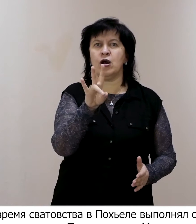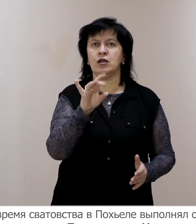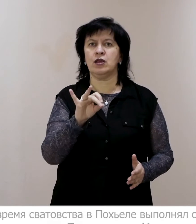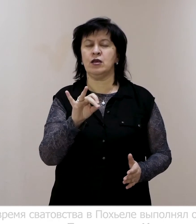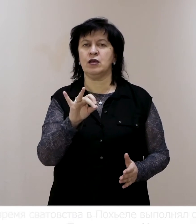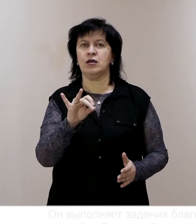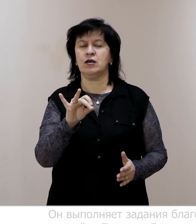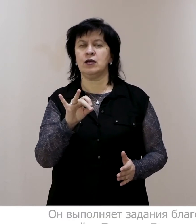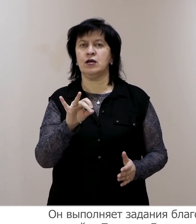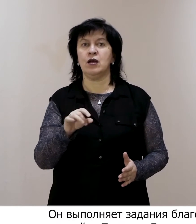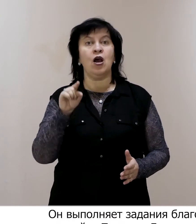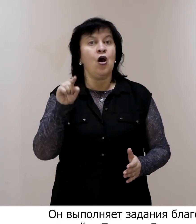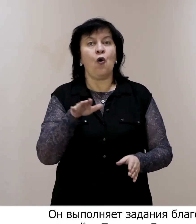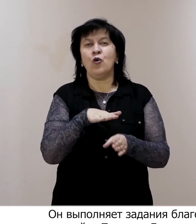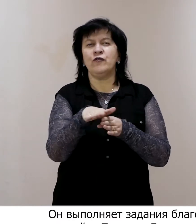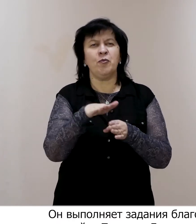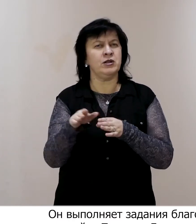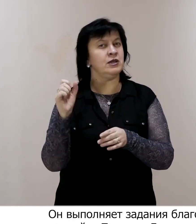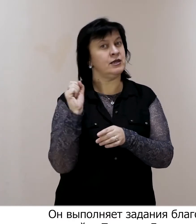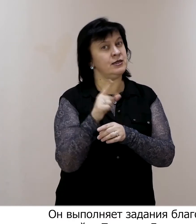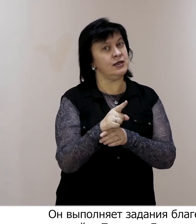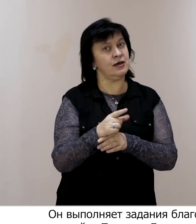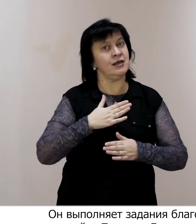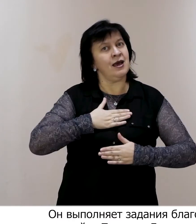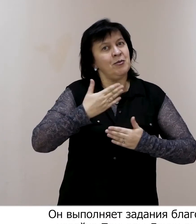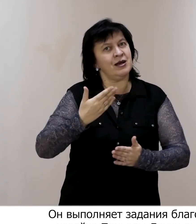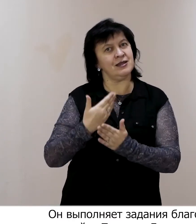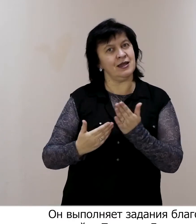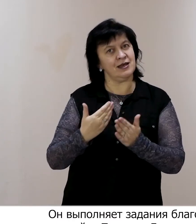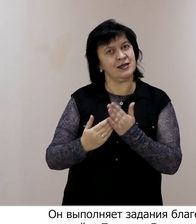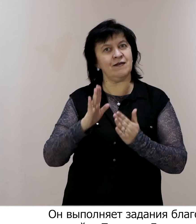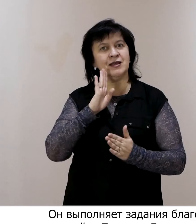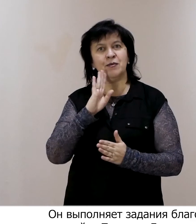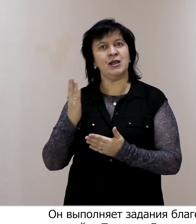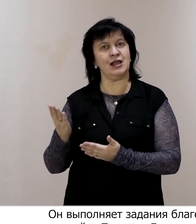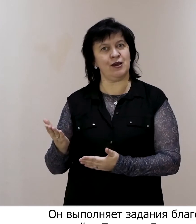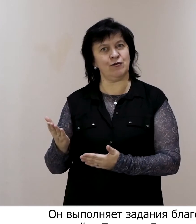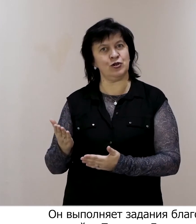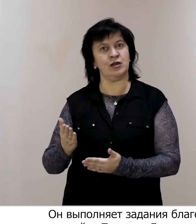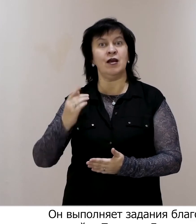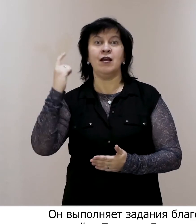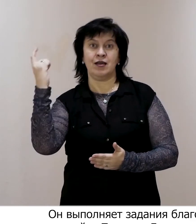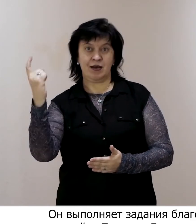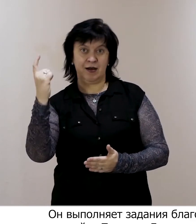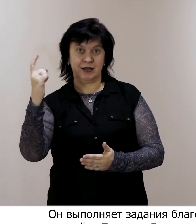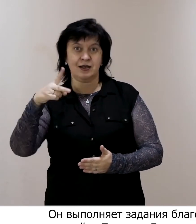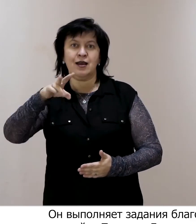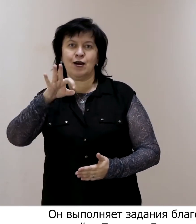он выполняет задания благодаря советам девушки и хозяйка похъёлы лоухи